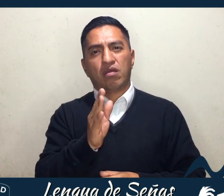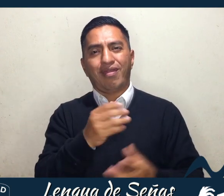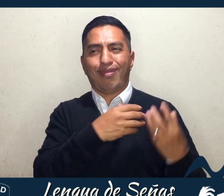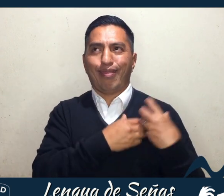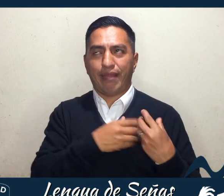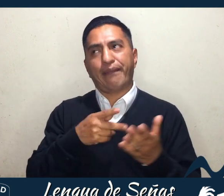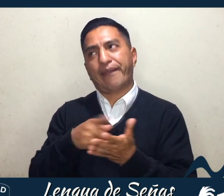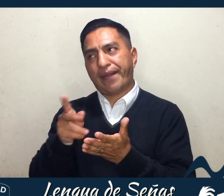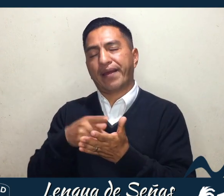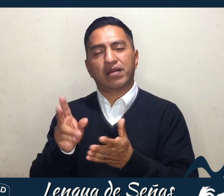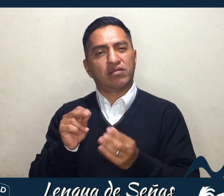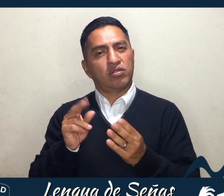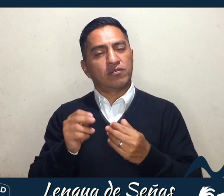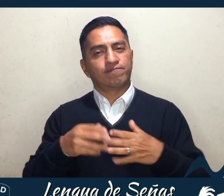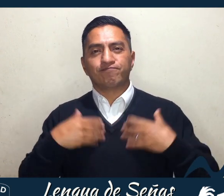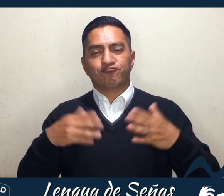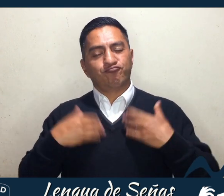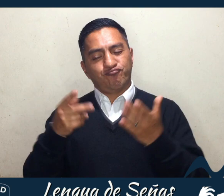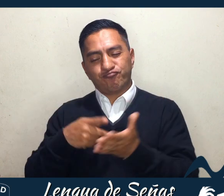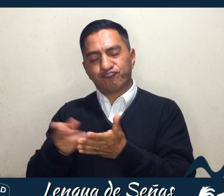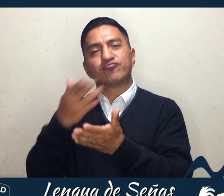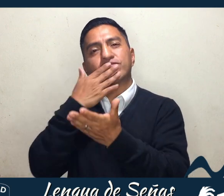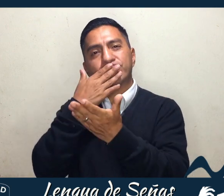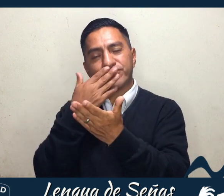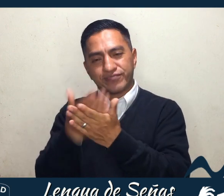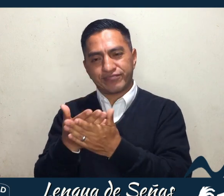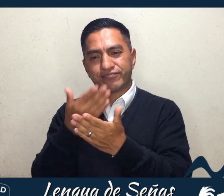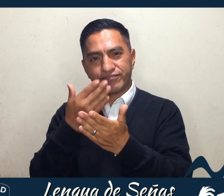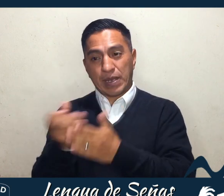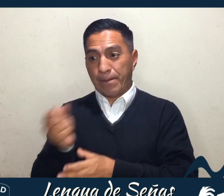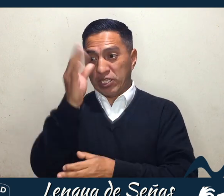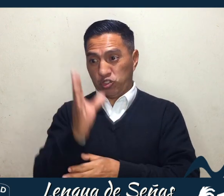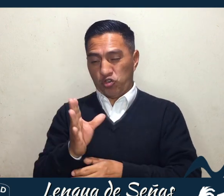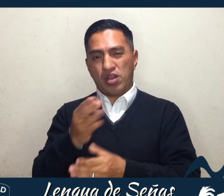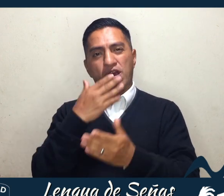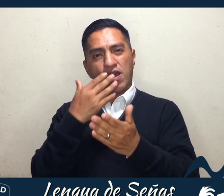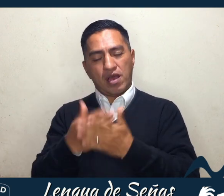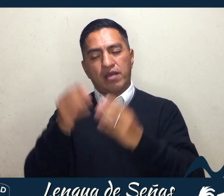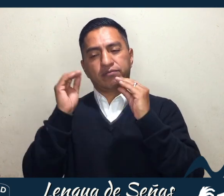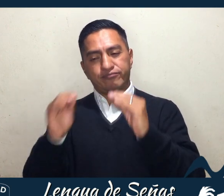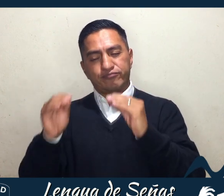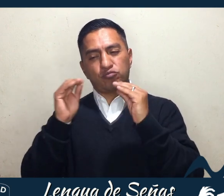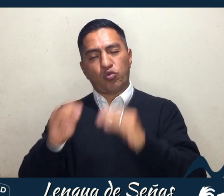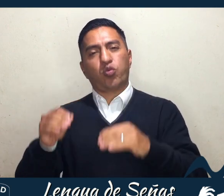una carga, sino una manera de decir gracias por